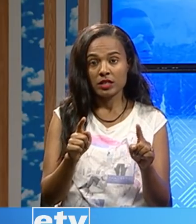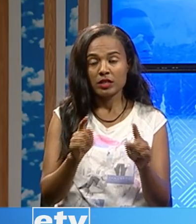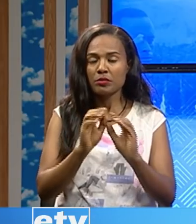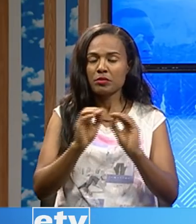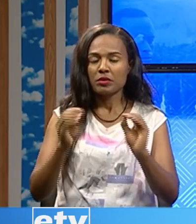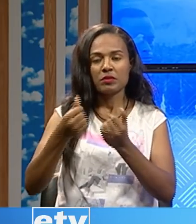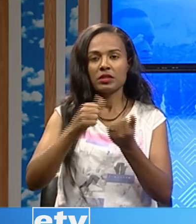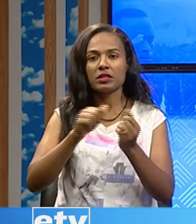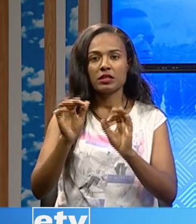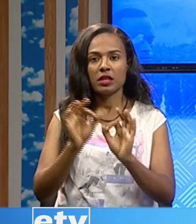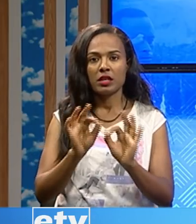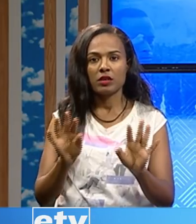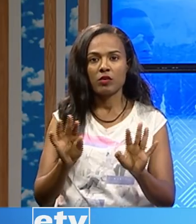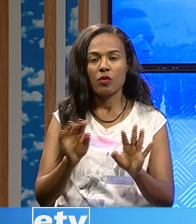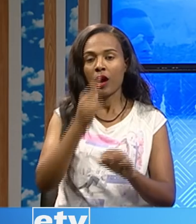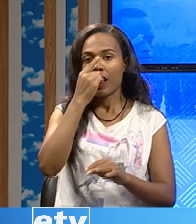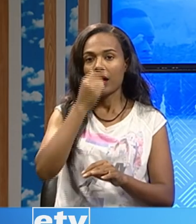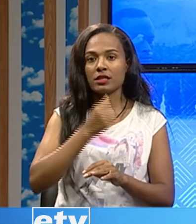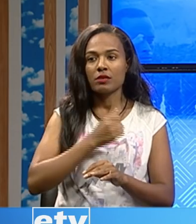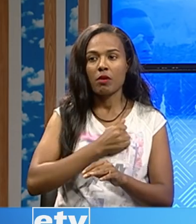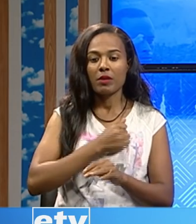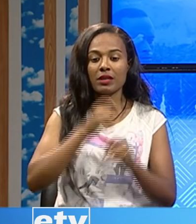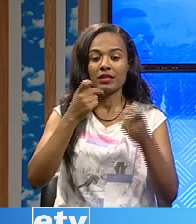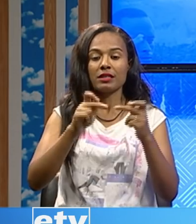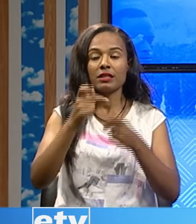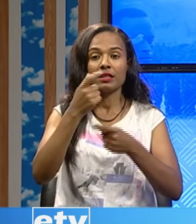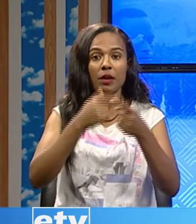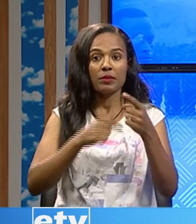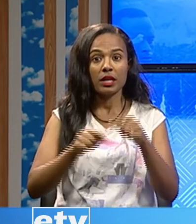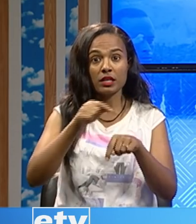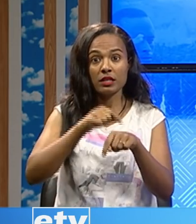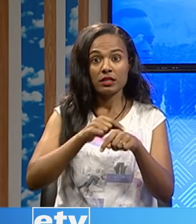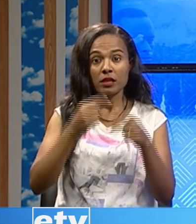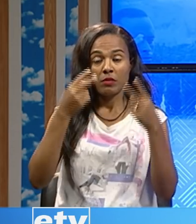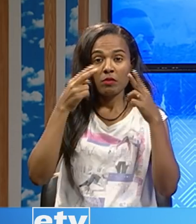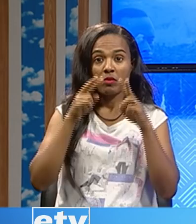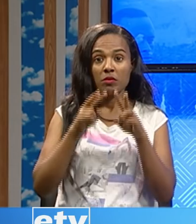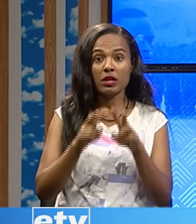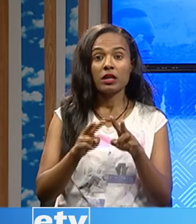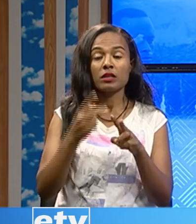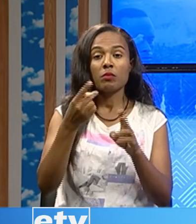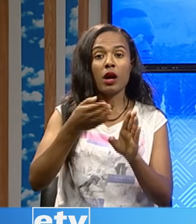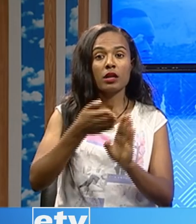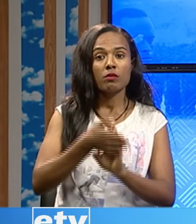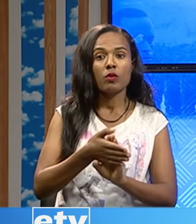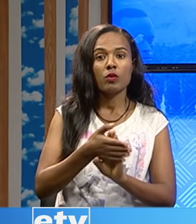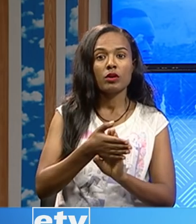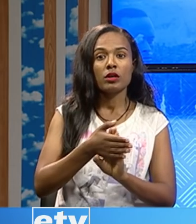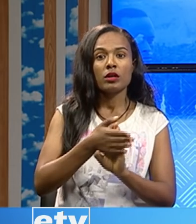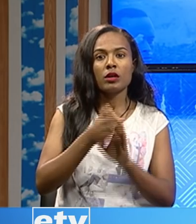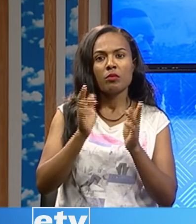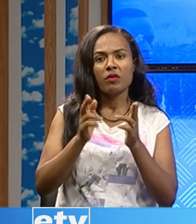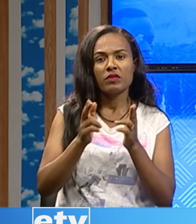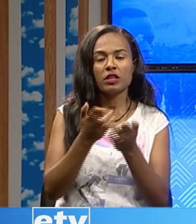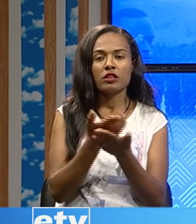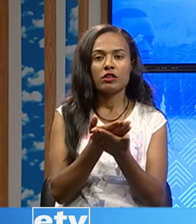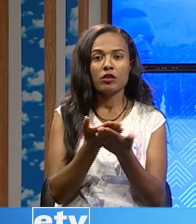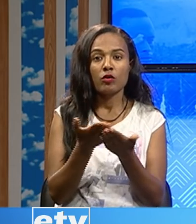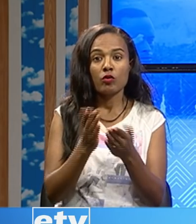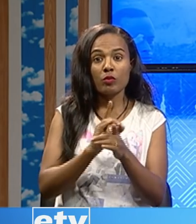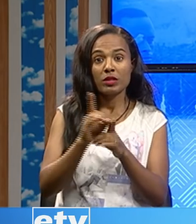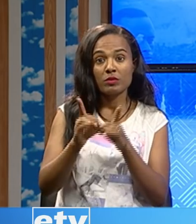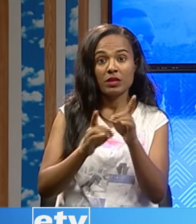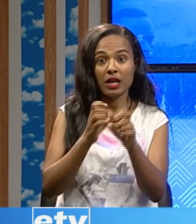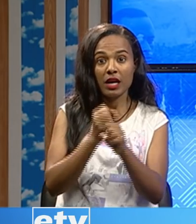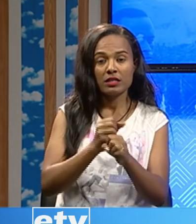ምንም ጥርጥር የለው አስተማማኝ ድል እናመጣለን። ጊዜም በሚመለከት በአንድ በኩል በፍጥነት ነገሩ አሁን መስመር ካላይዘልን